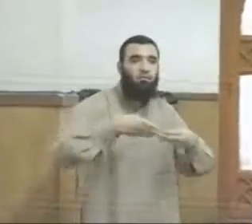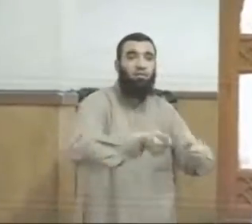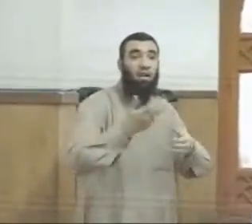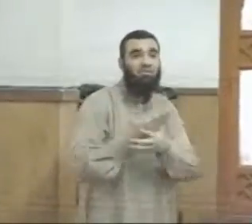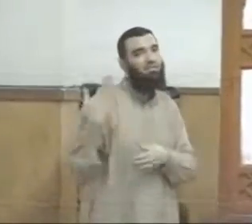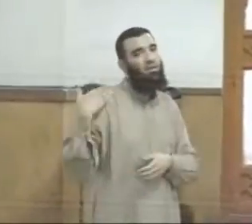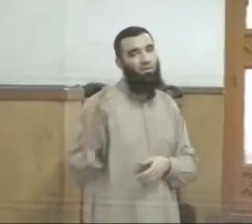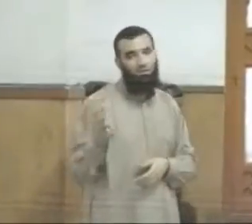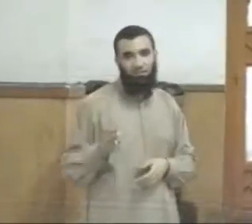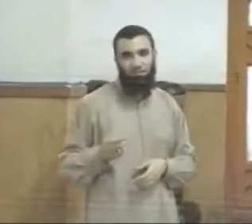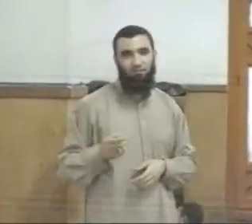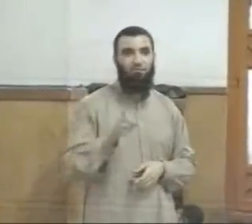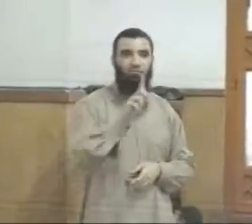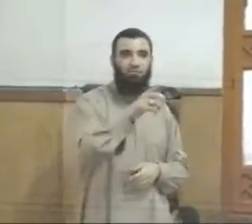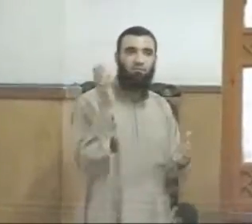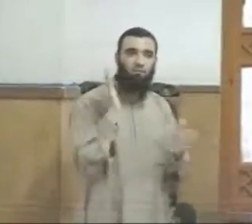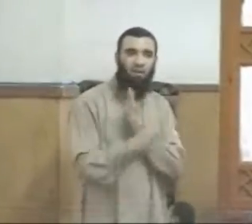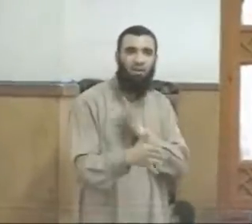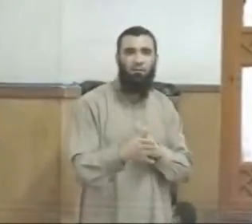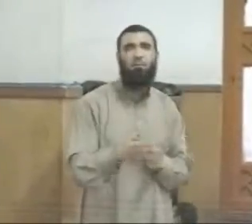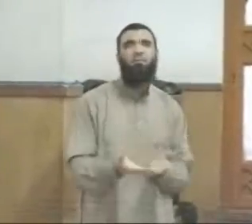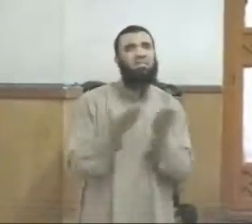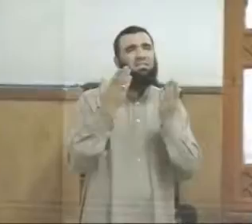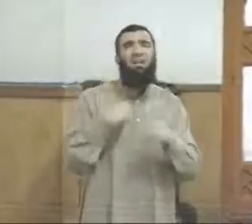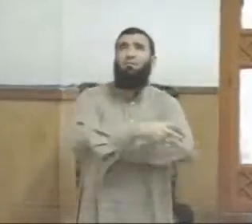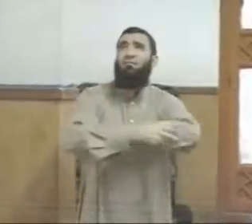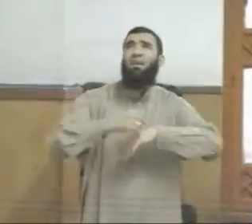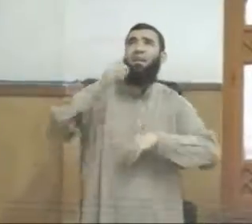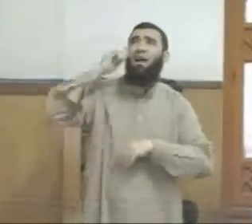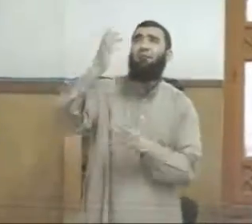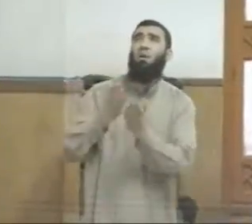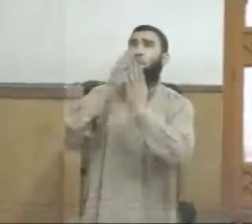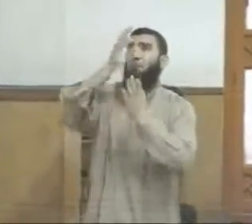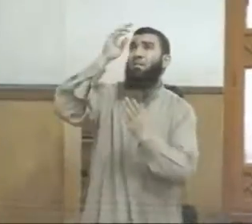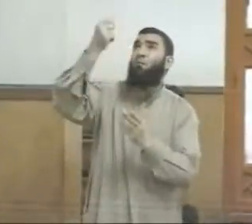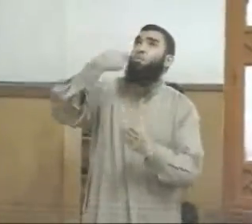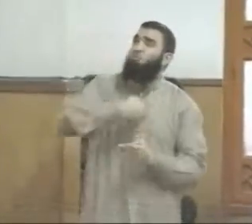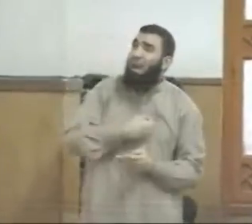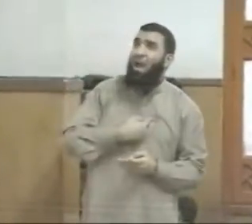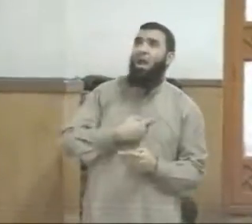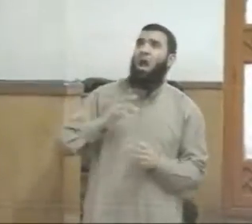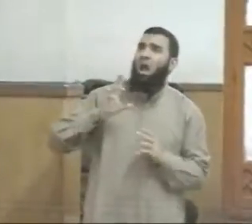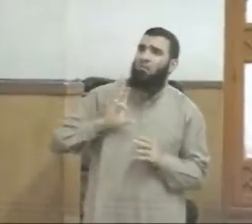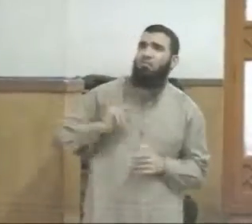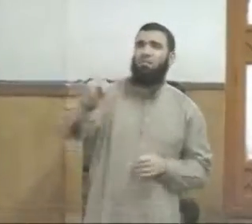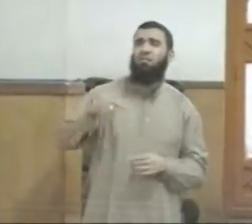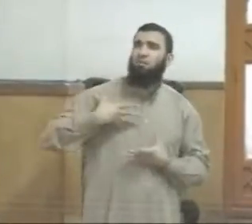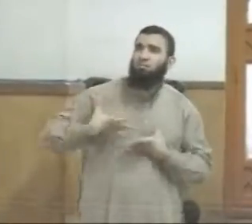يقول لو أنك أعطيتني يا رب كما أعطيت هذا لأنفقت مثل ما أنفق.